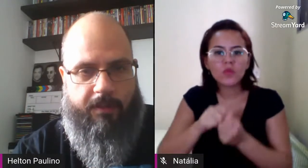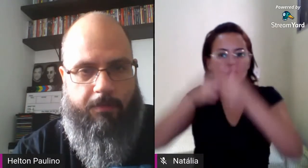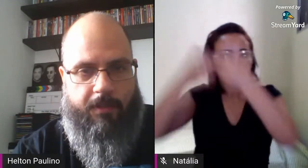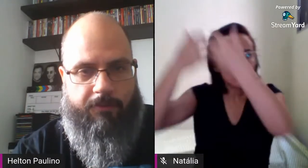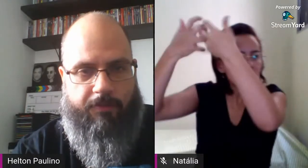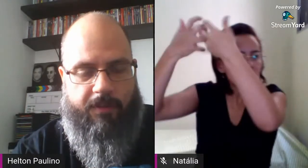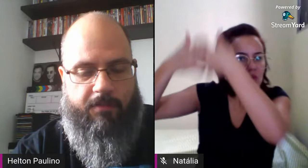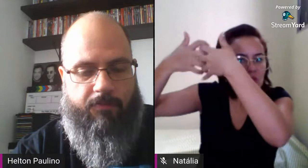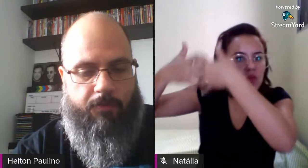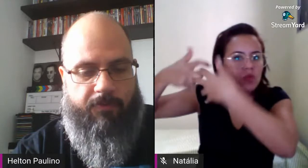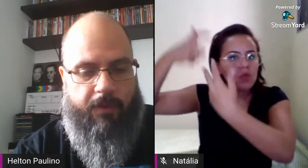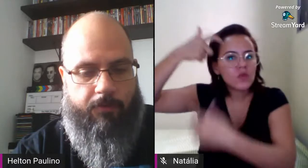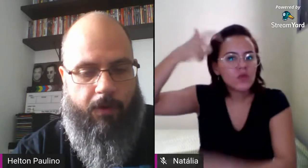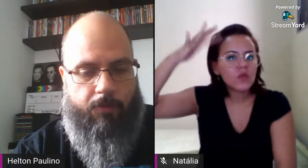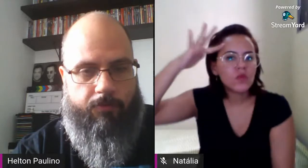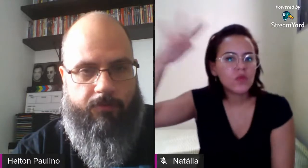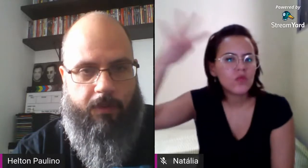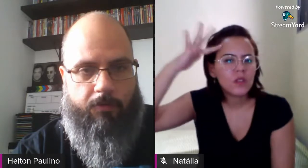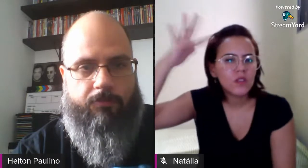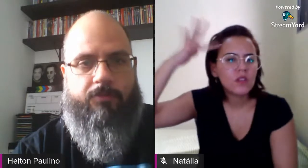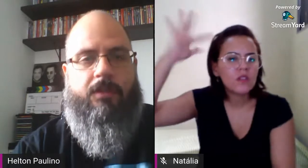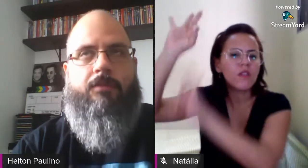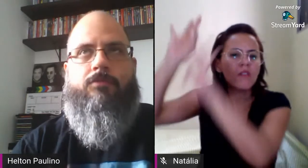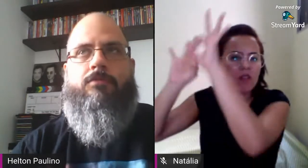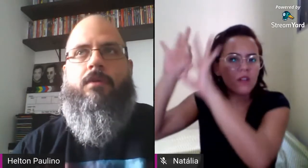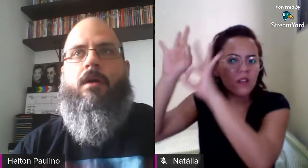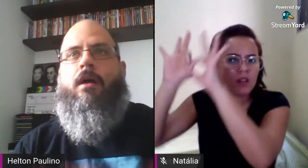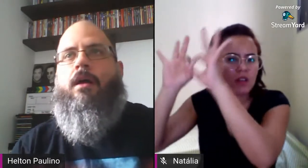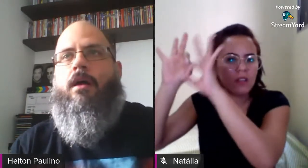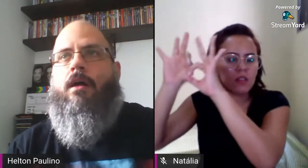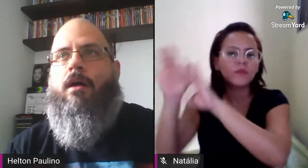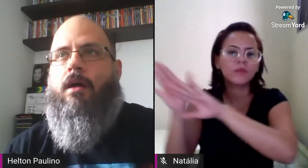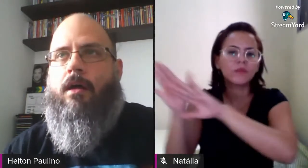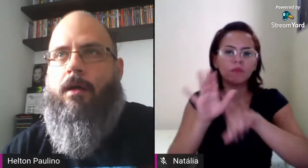O curso de arte e mídia ele já vem desenvolvendo há alguns anos